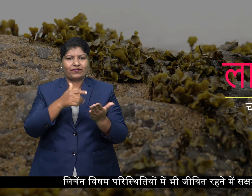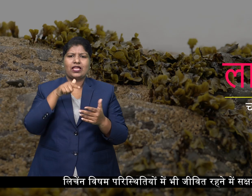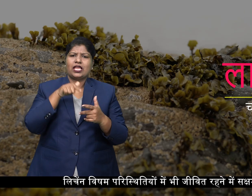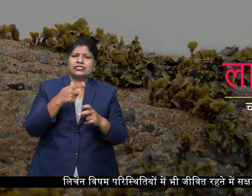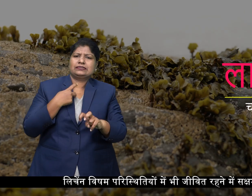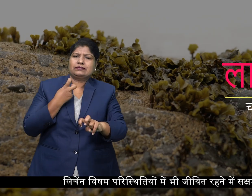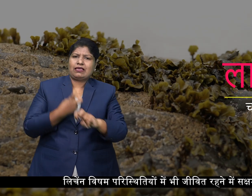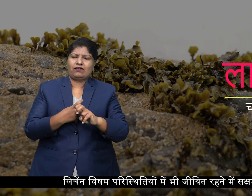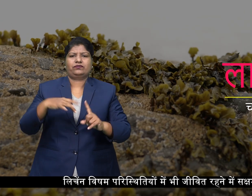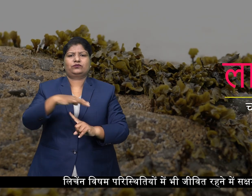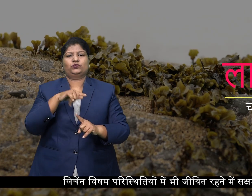में सक्षम है।